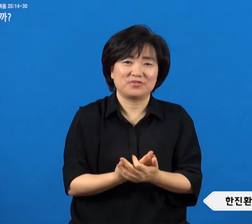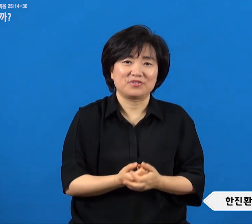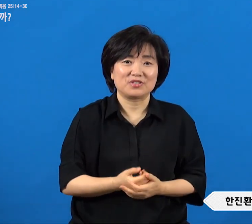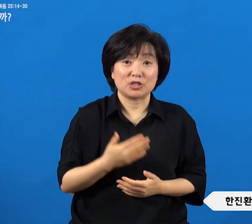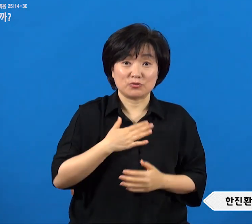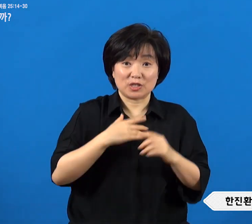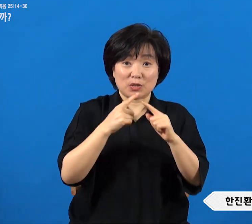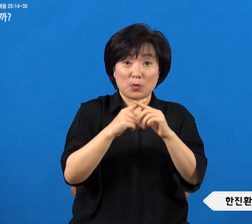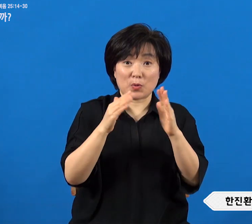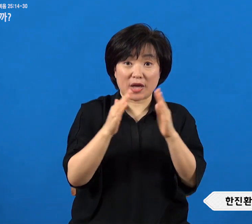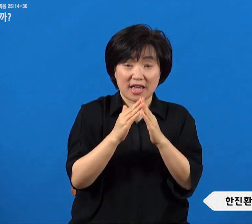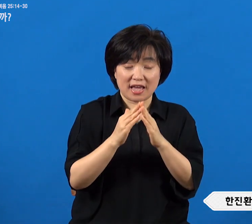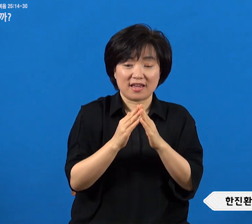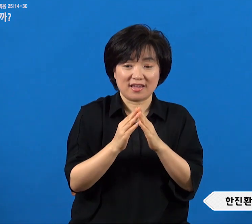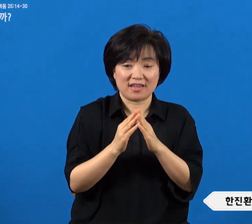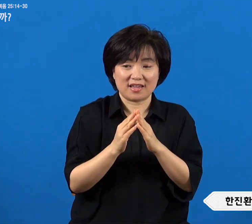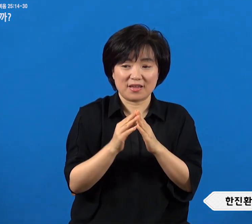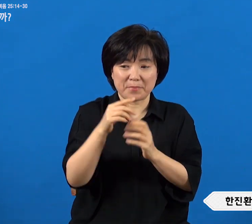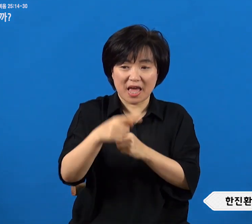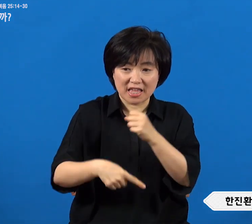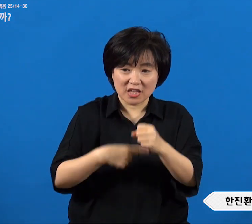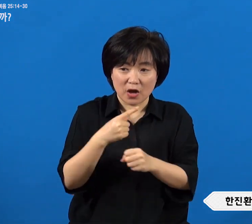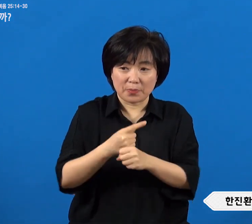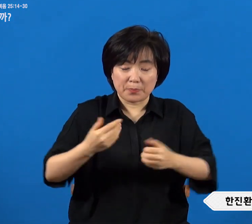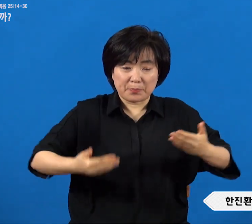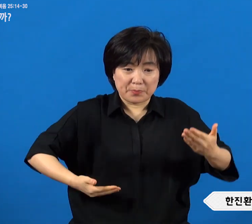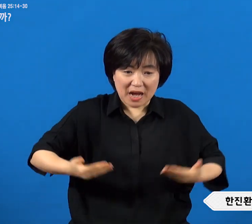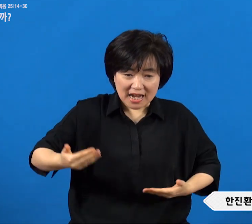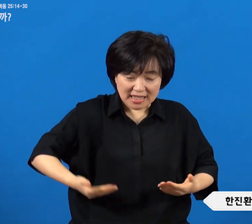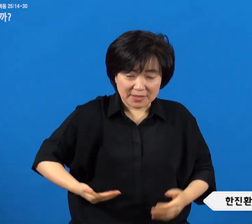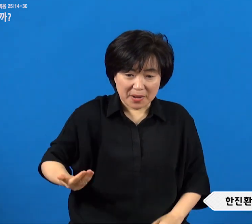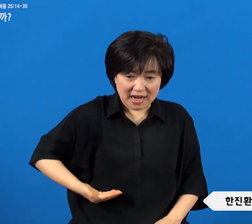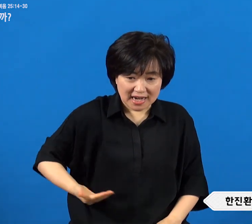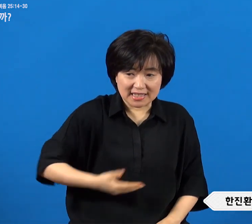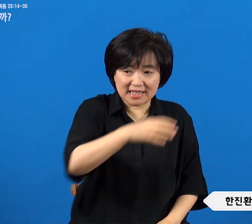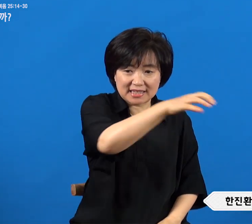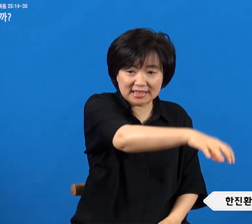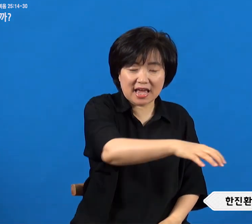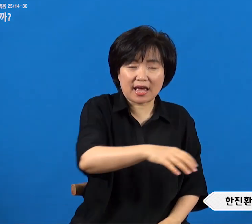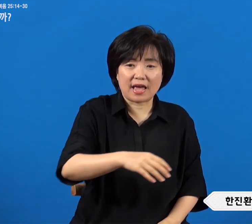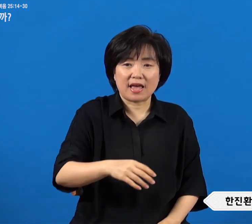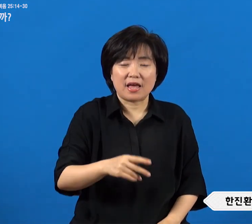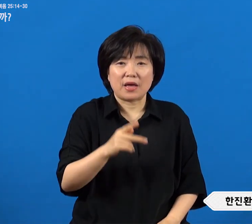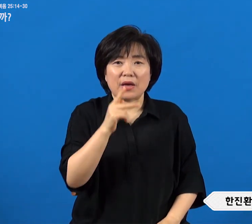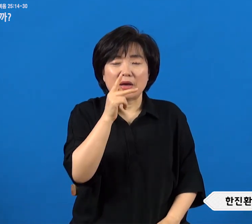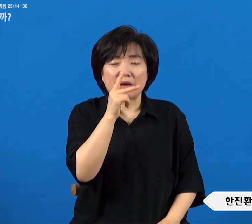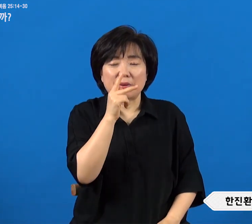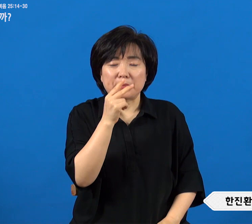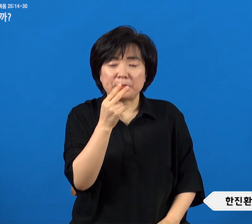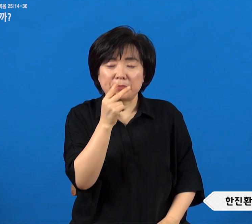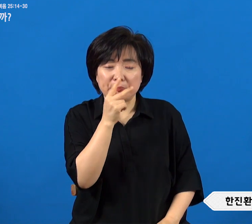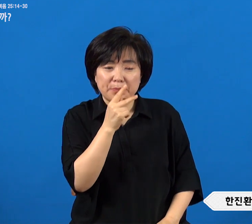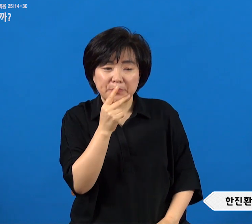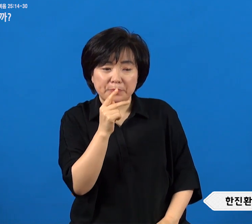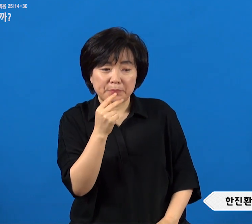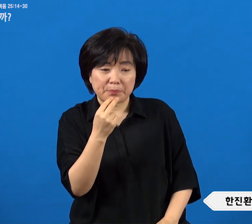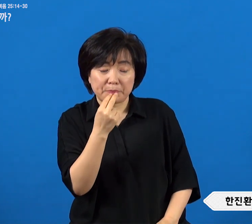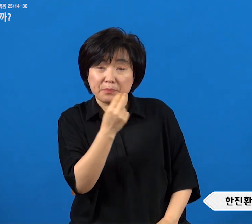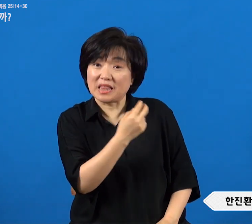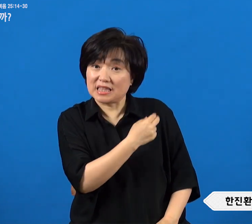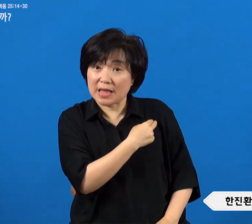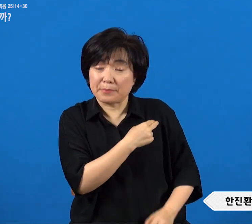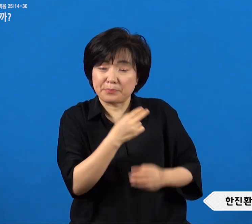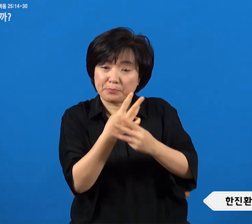우리 교회는 매년 방글라데시의 한두 곳, 베트남의 한두 곳 이렇게 교회당을, 예배당을 건축하고